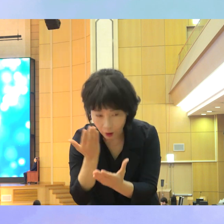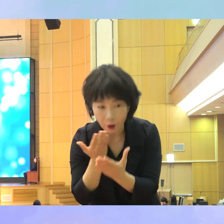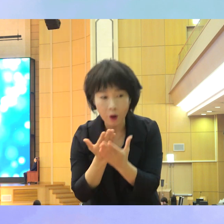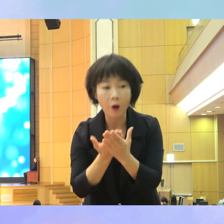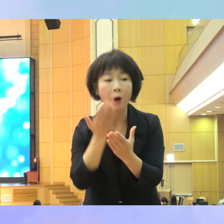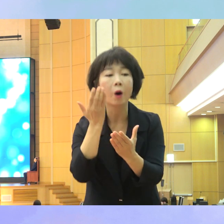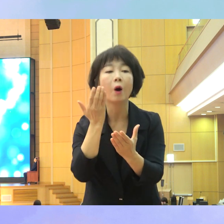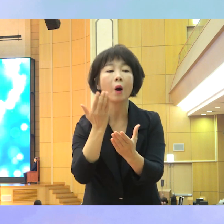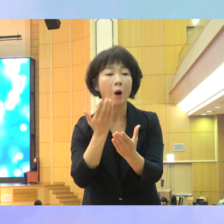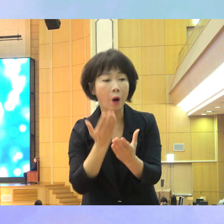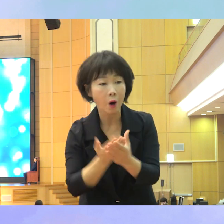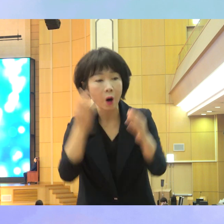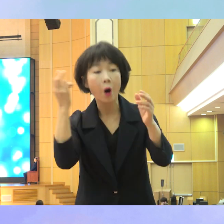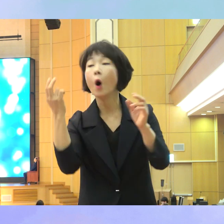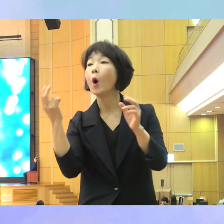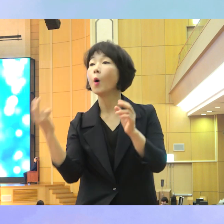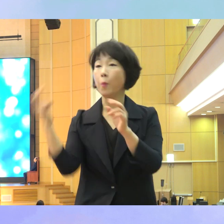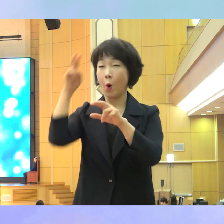오소서.